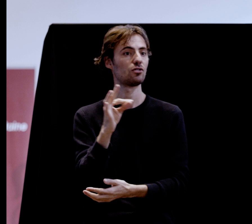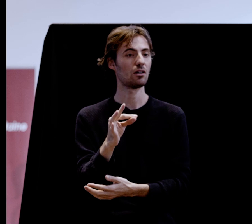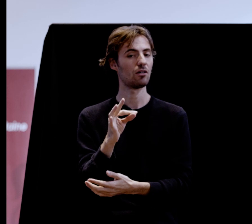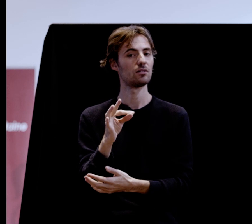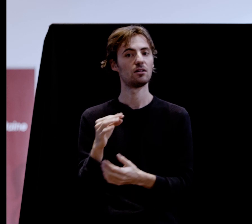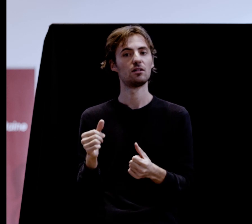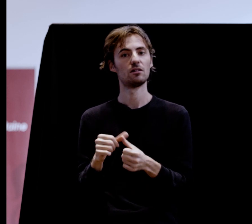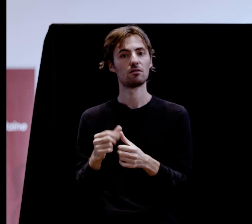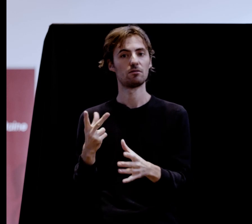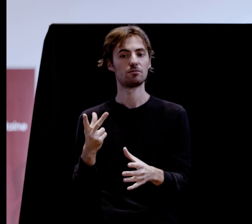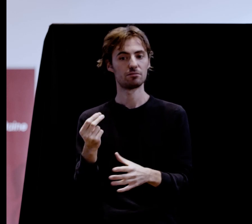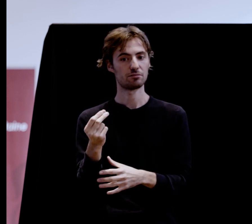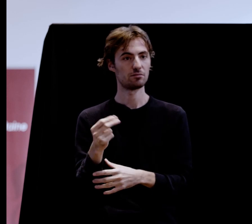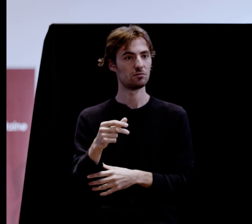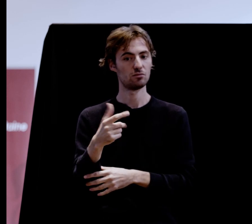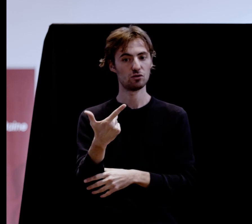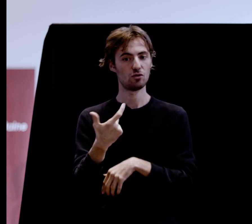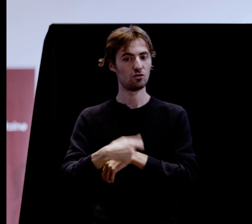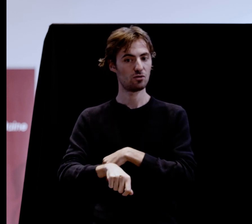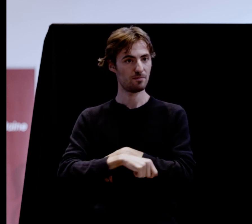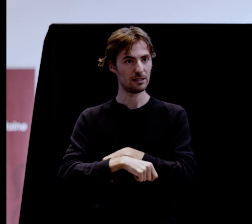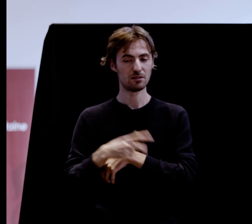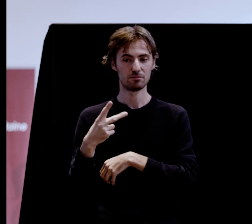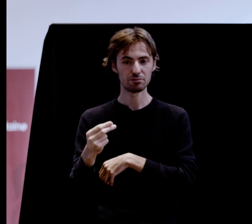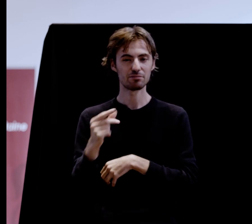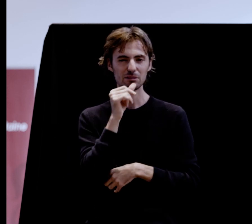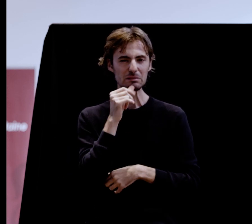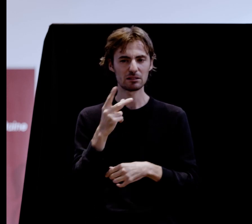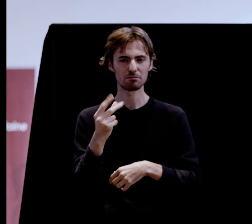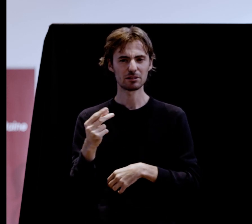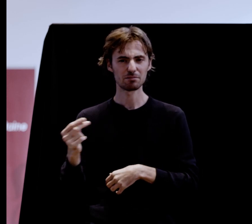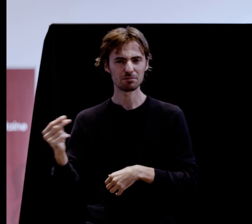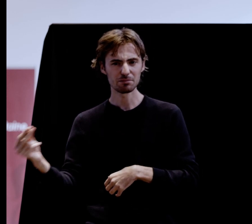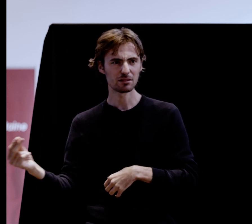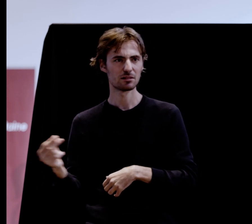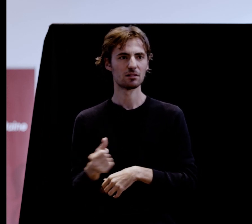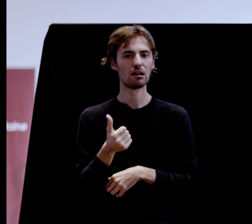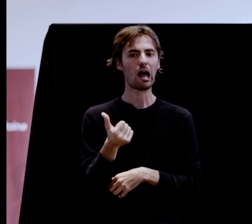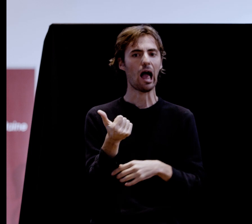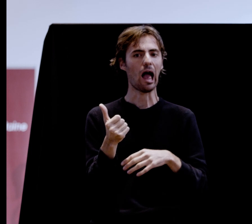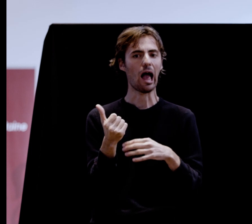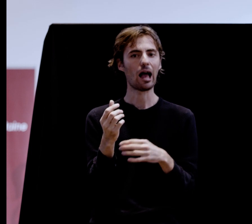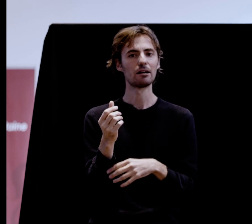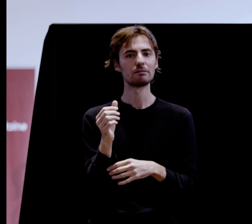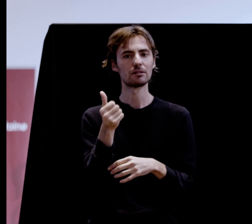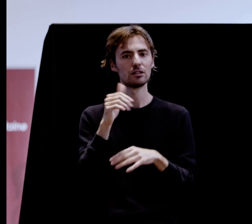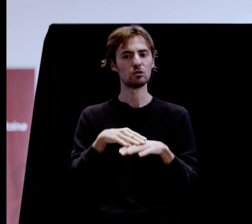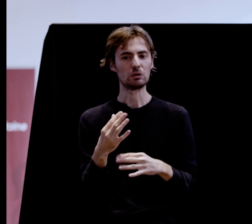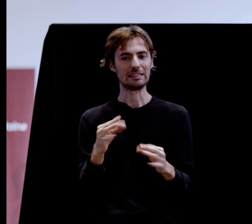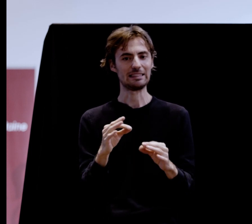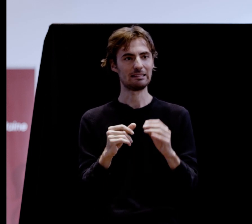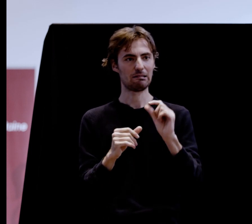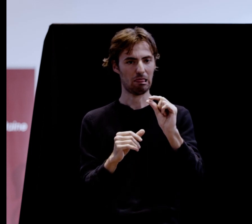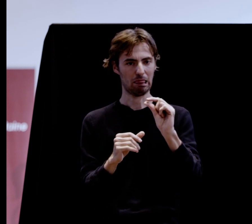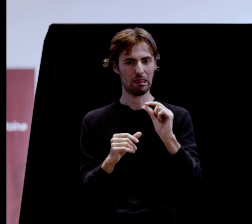sous forme d'injection tous les 15 jours, à toute petite dose, 1/10 de la dose adulte, et c'est